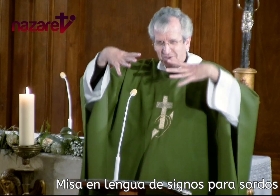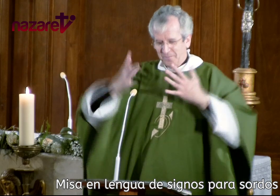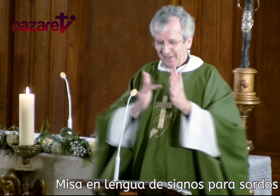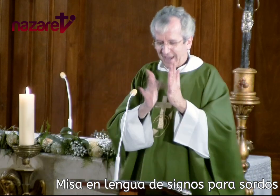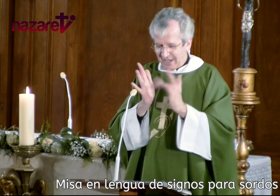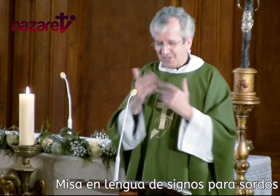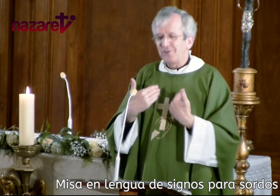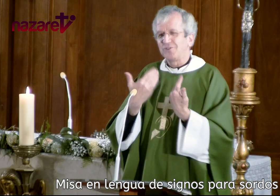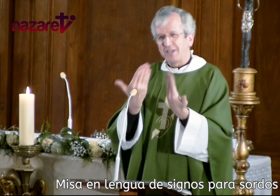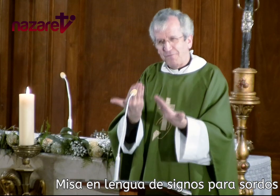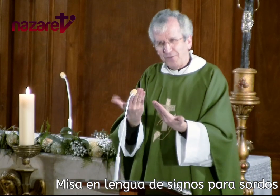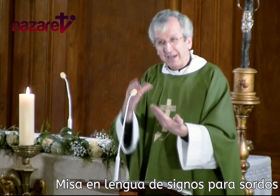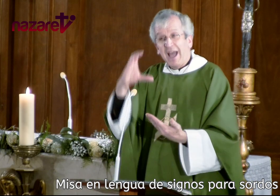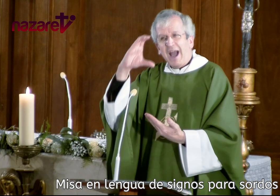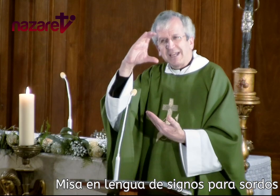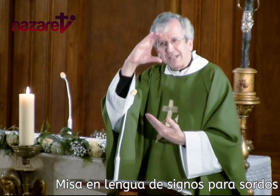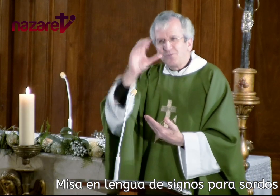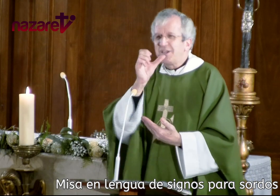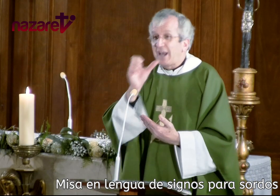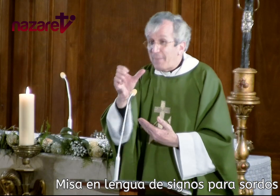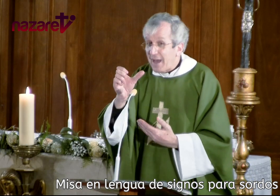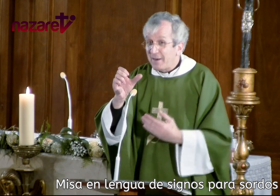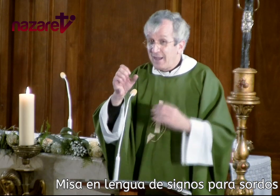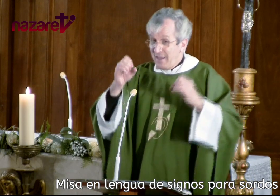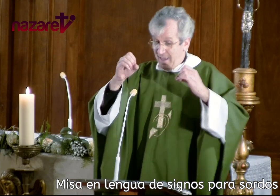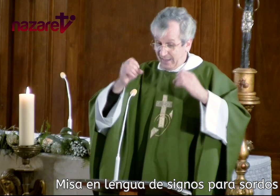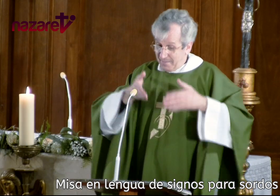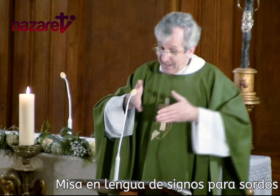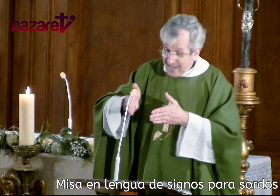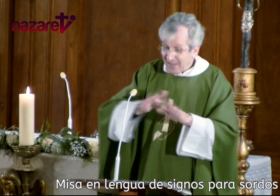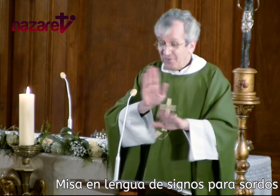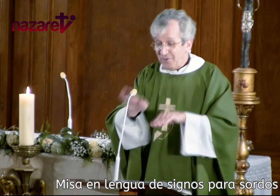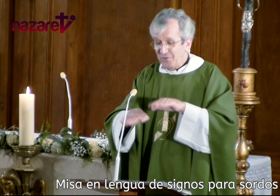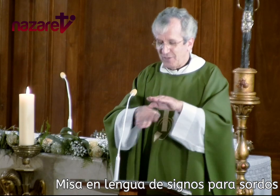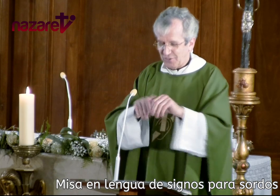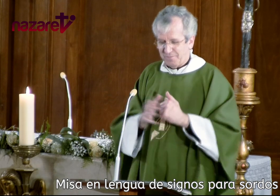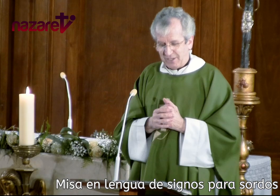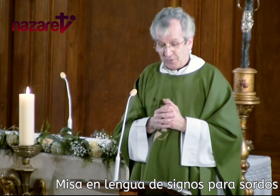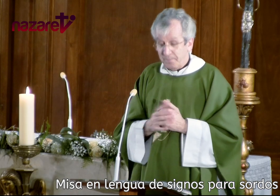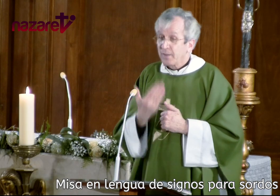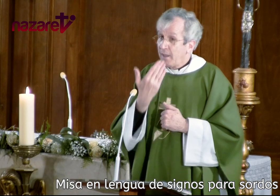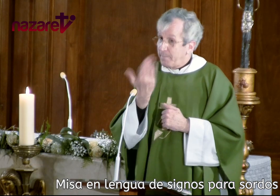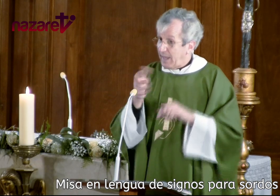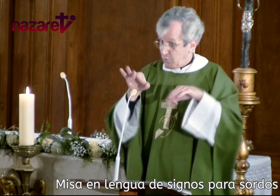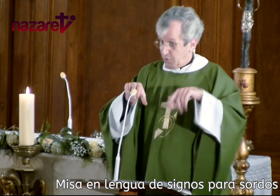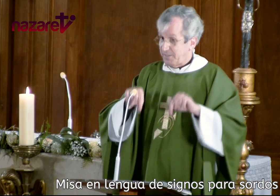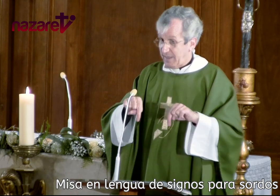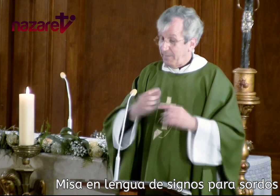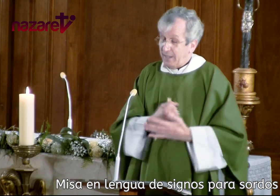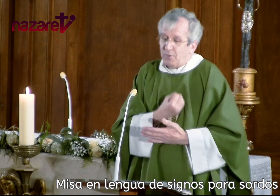que cristo nos quiere infundir a esa escucha de la palabra que va guiando nuestros pasos pidamos hoy especialmente por